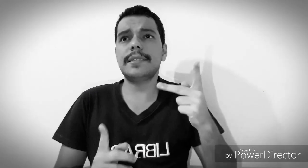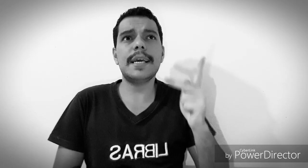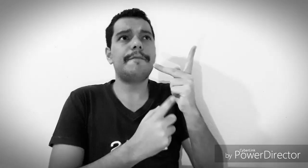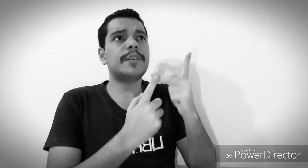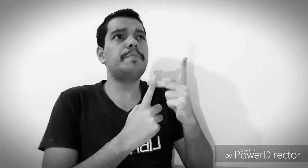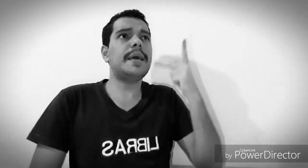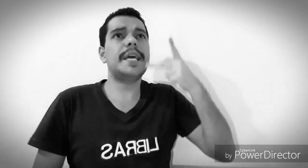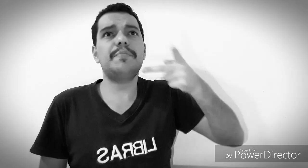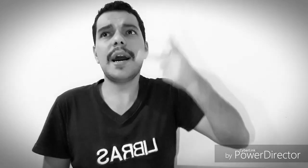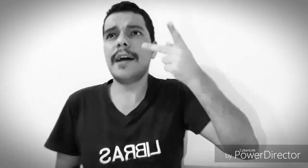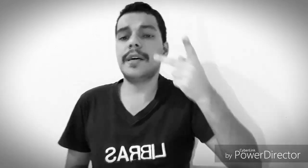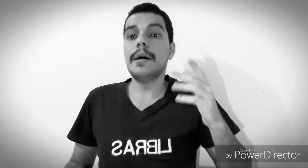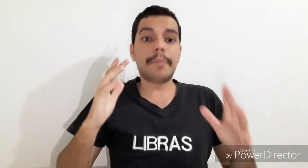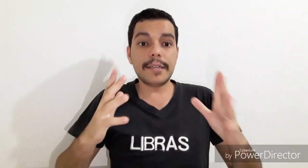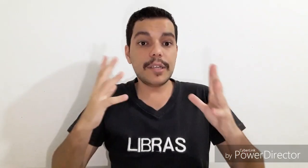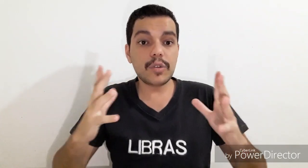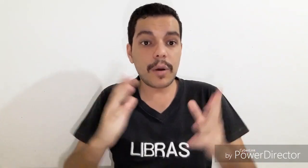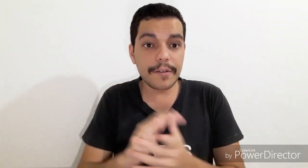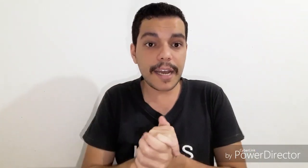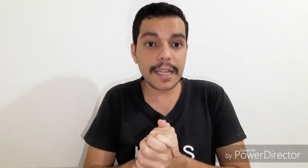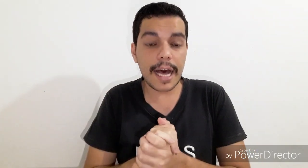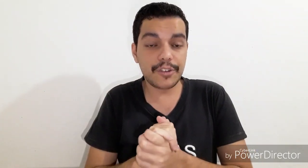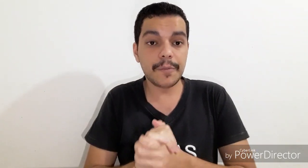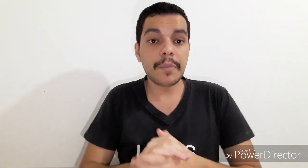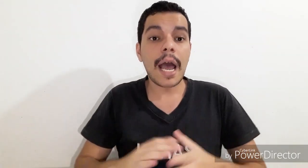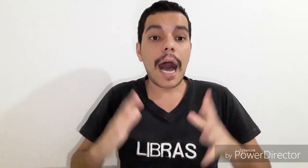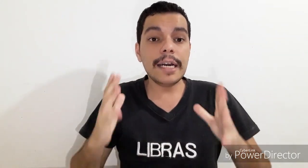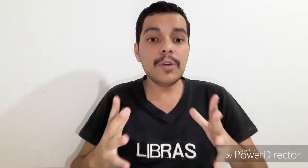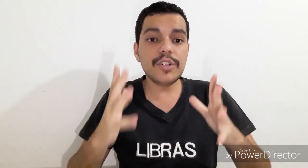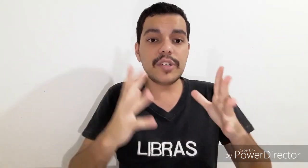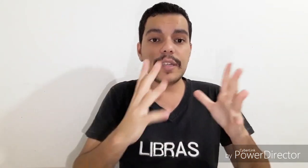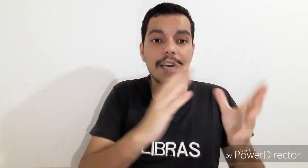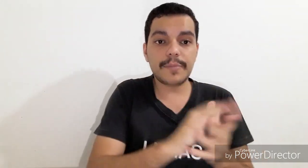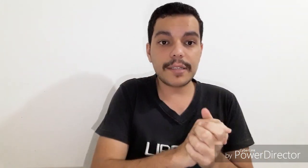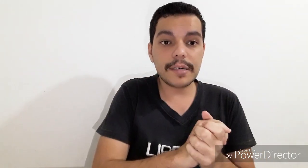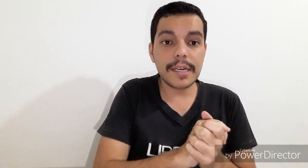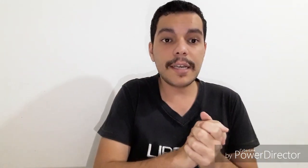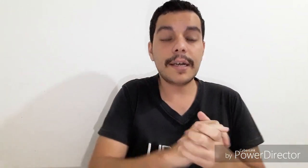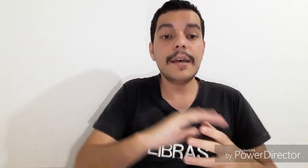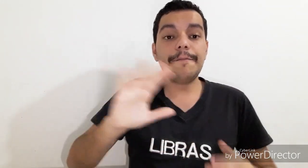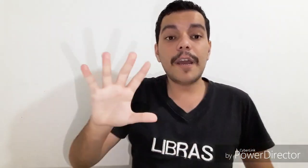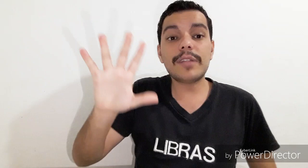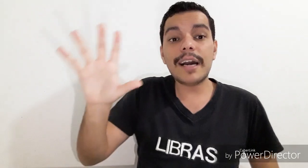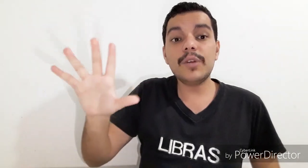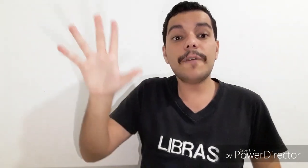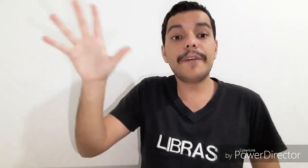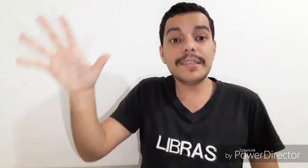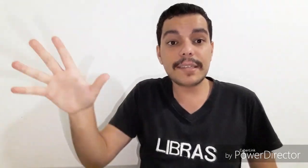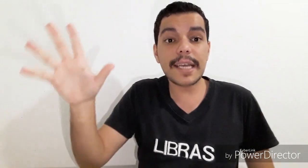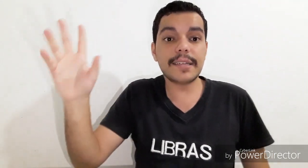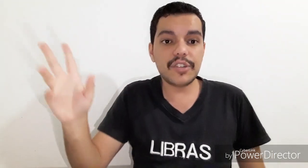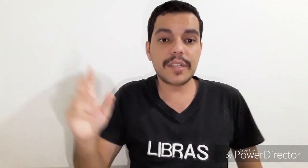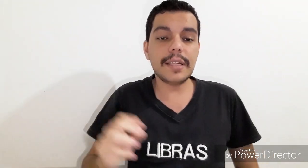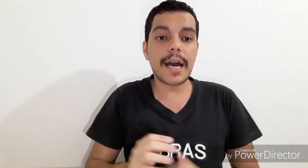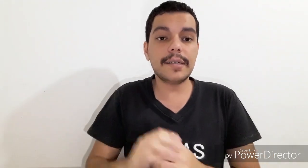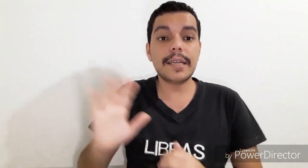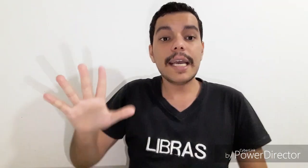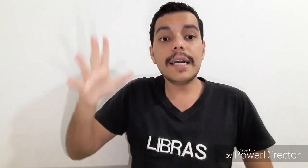esquecer, faça o P, P de palavra. Mas isso não é verdade. A língua de sinais brasileira veio da língua francesa de sinais. E lá